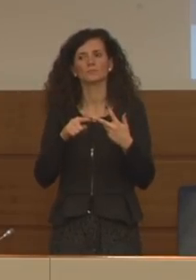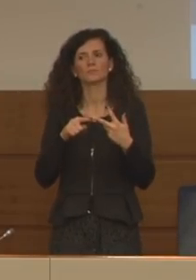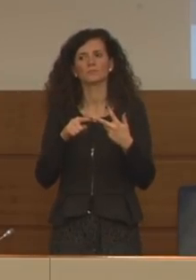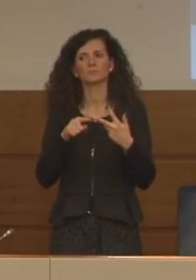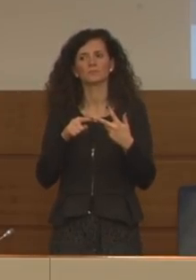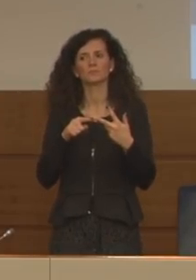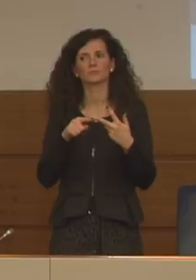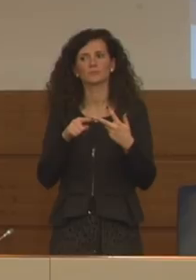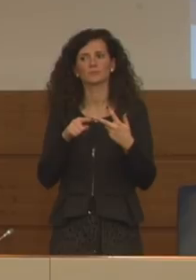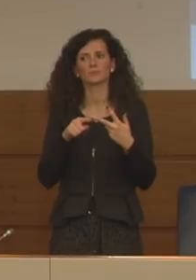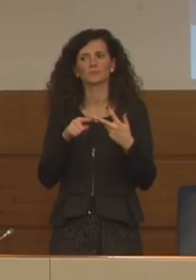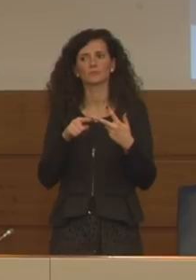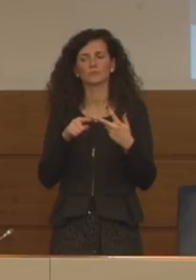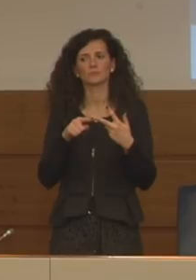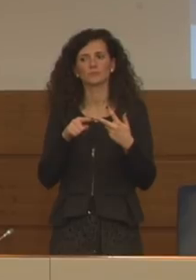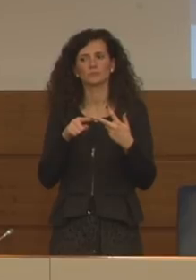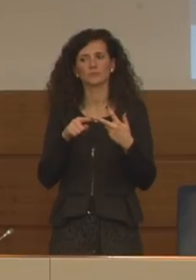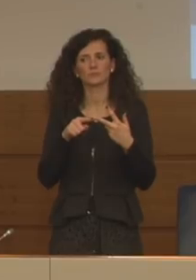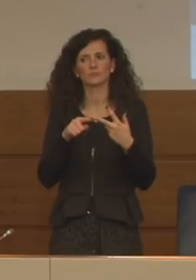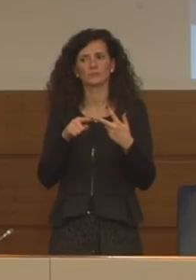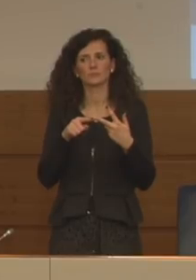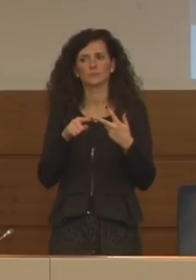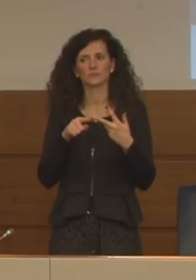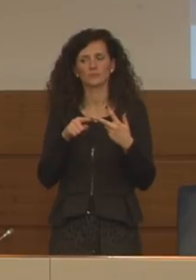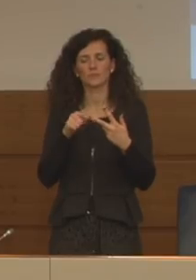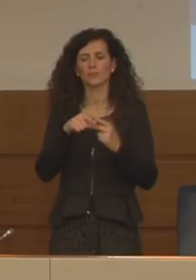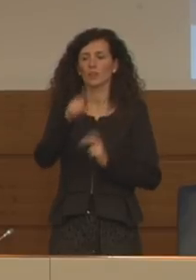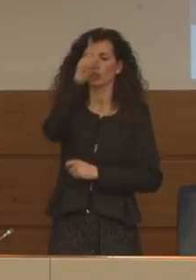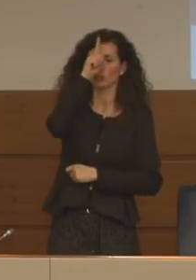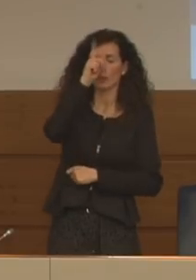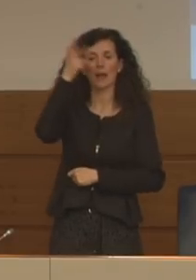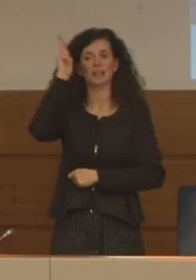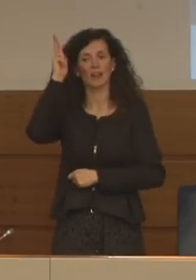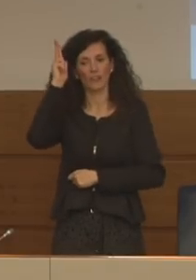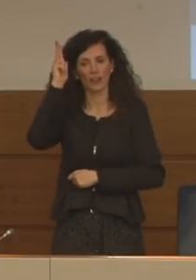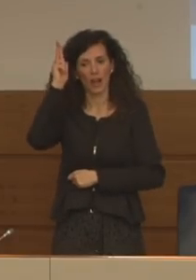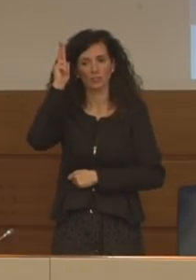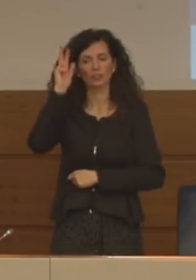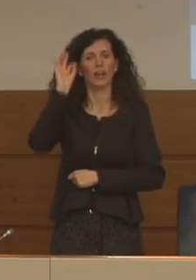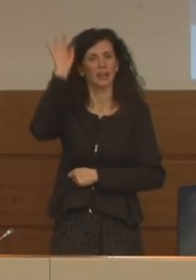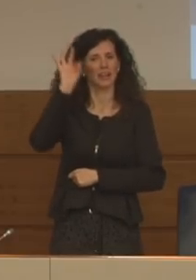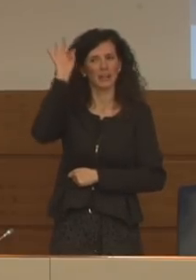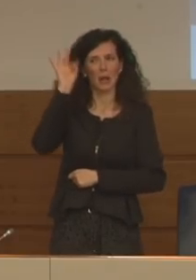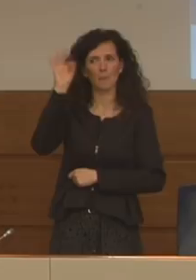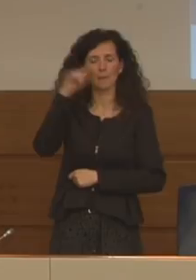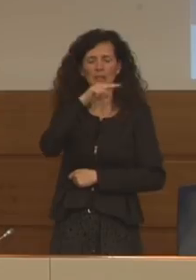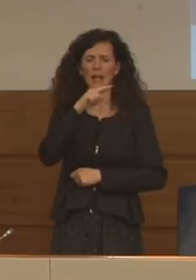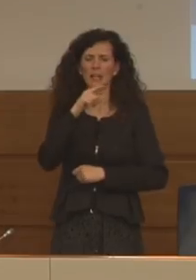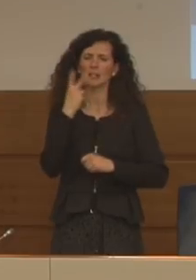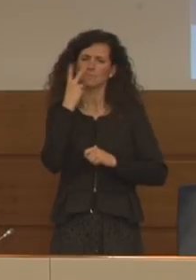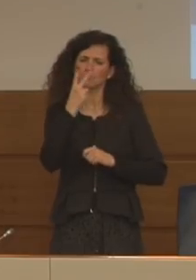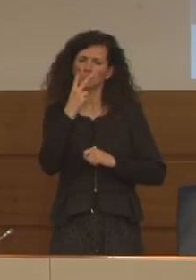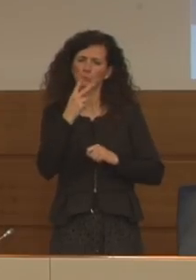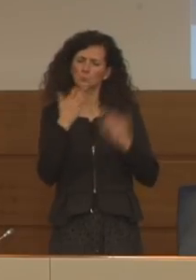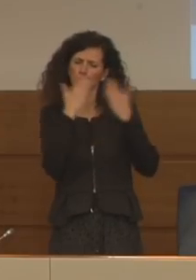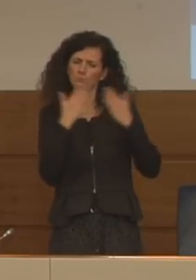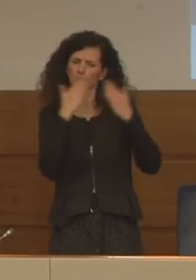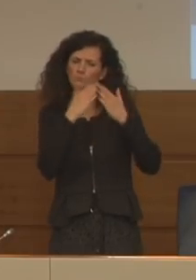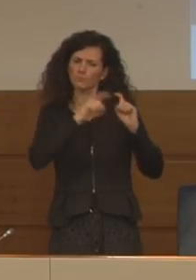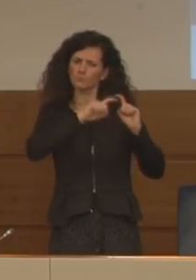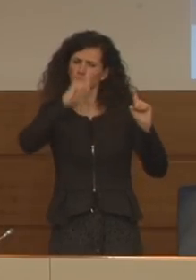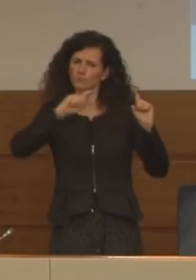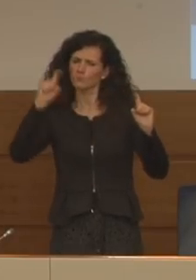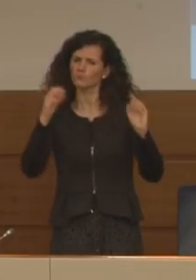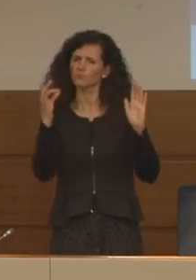diciamo che anche se con accenti diversi germania francia e in gran bretagna hanno fatto delle stime cioè la cancelliera merkel